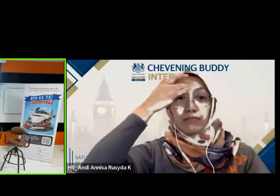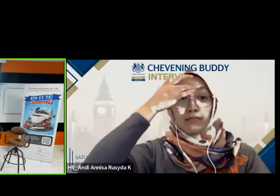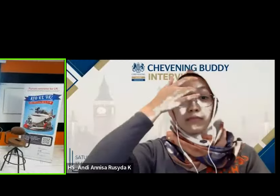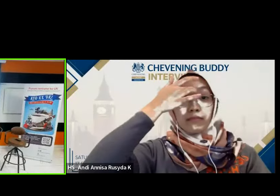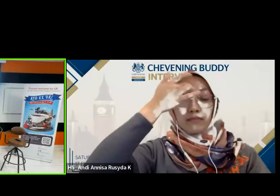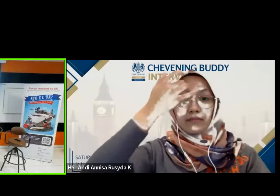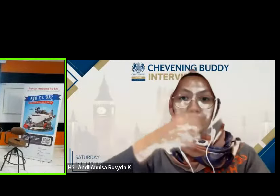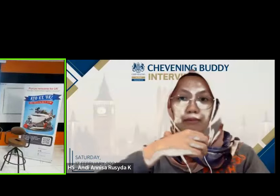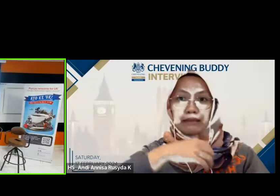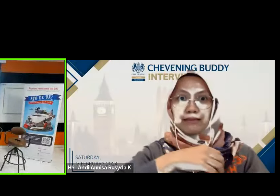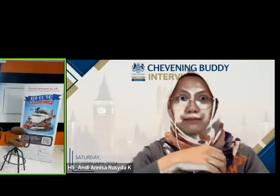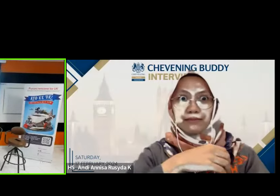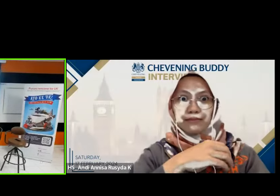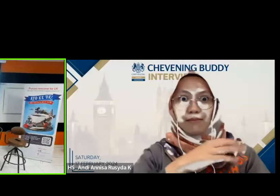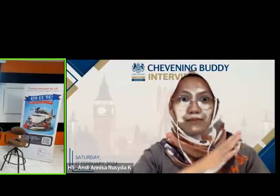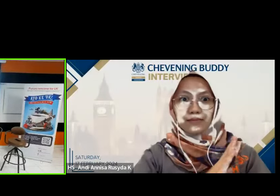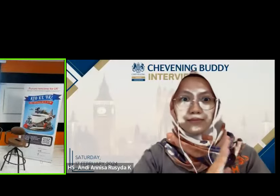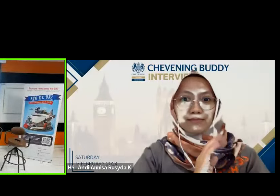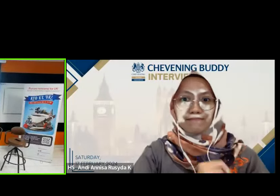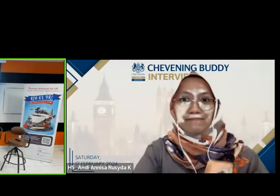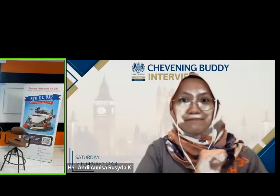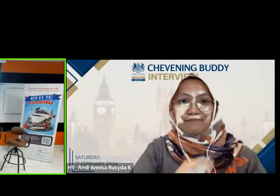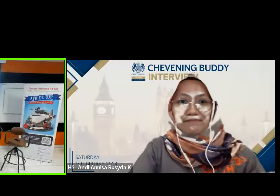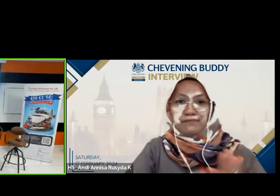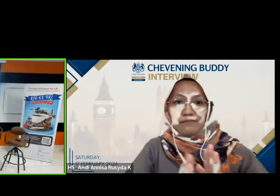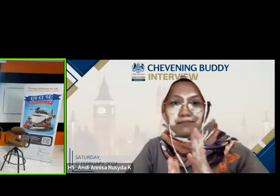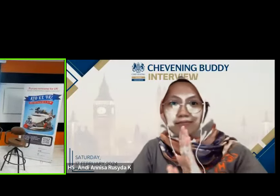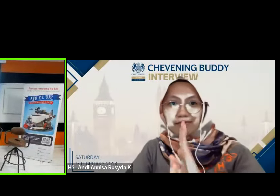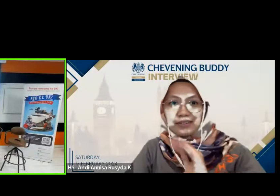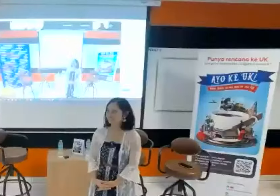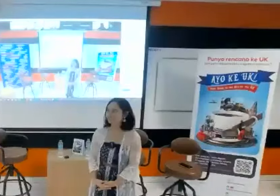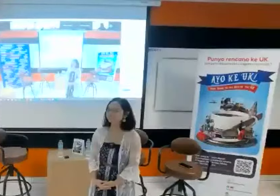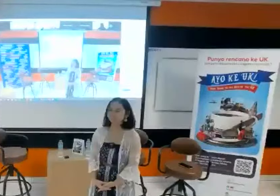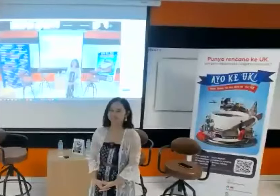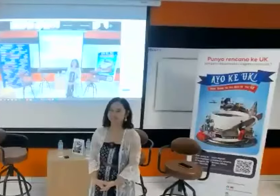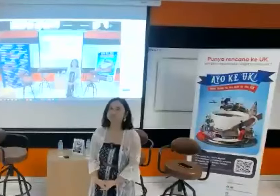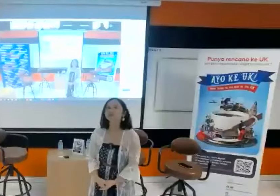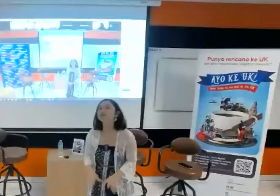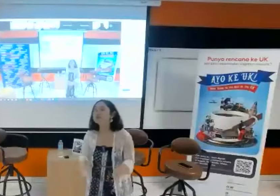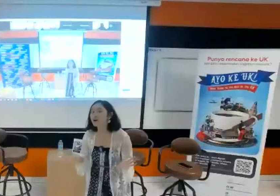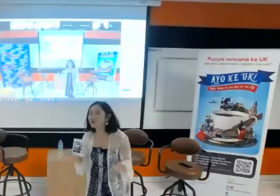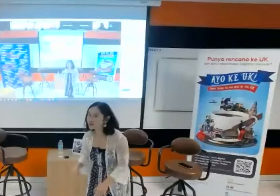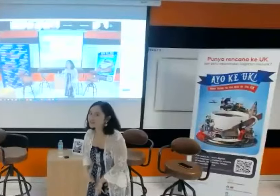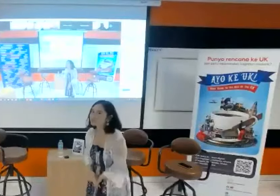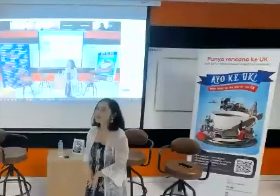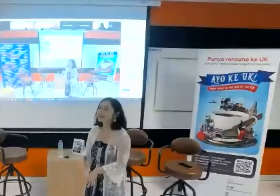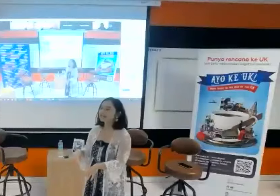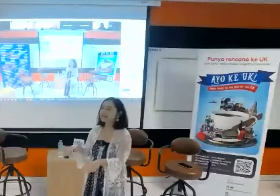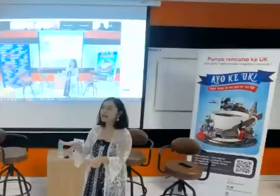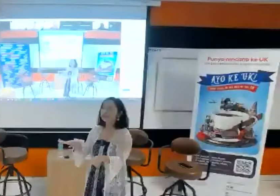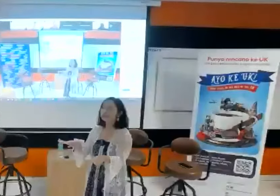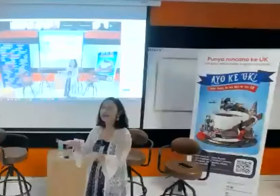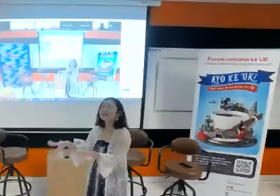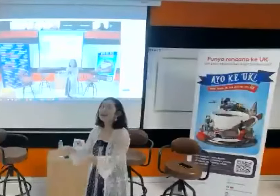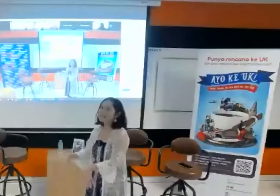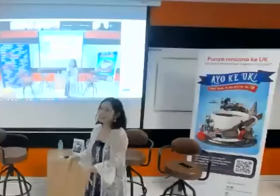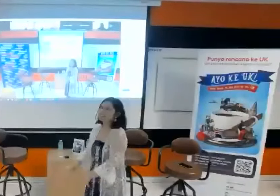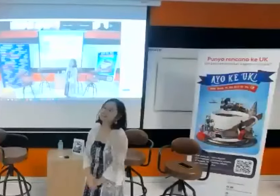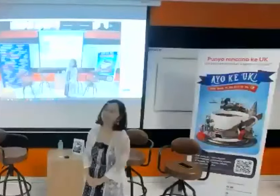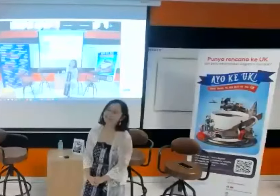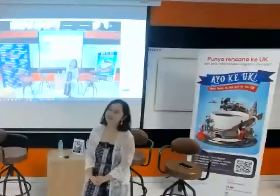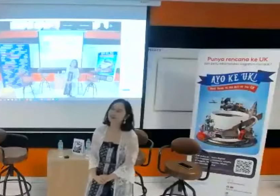yaesan Eh ini pertanyaan Oh oke pertanyaan ya He ini untuk khusus yang offline ya teman-teman karena kita kebetulan